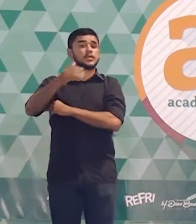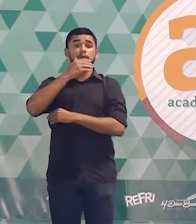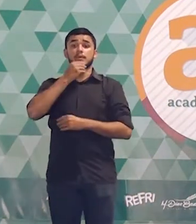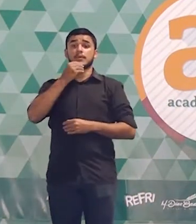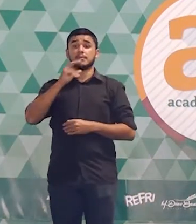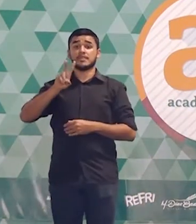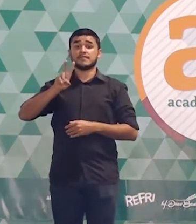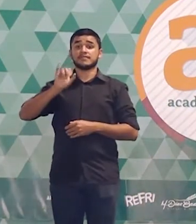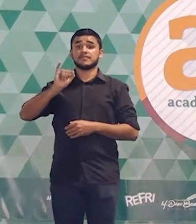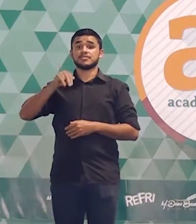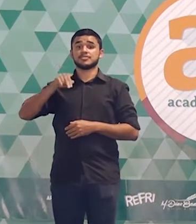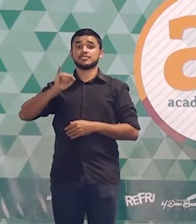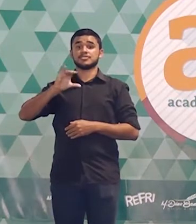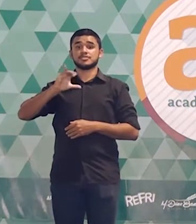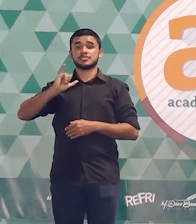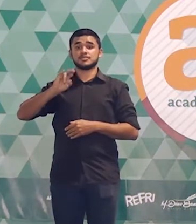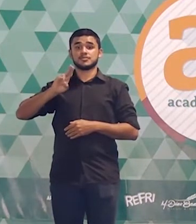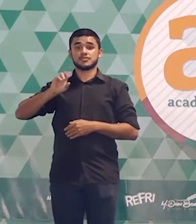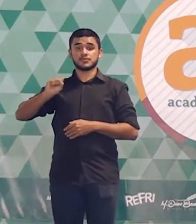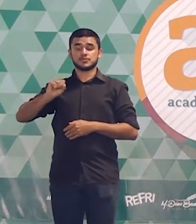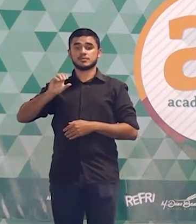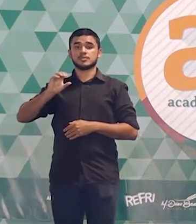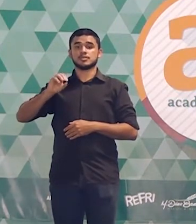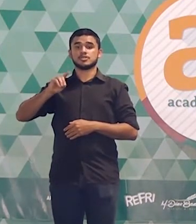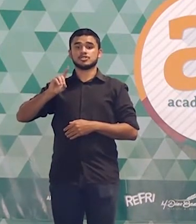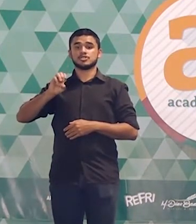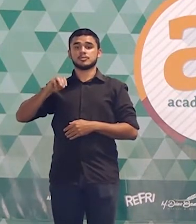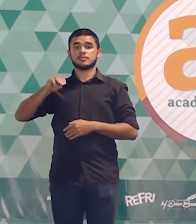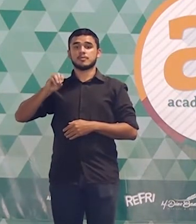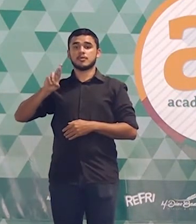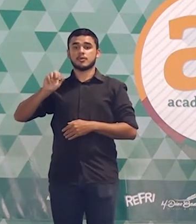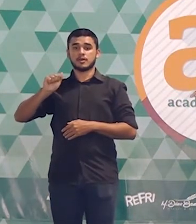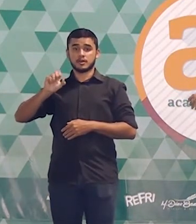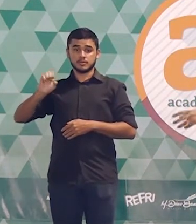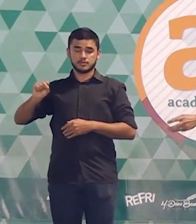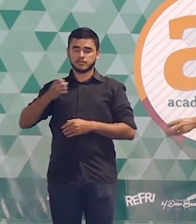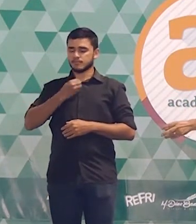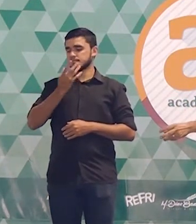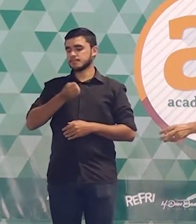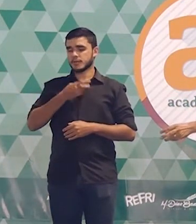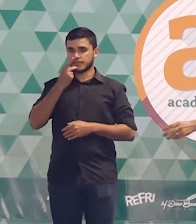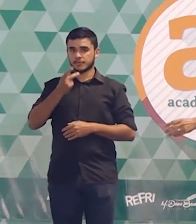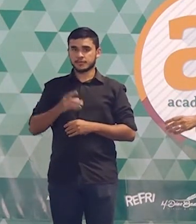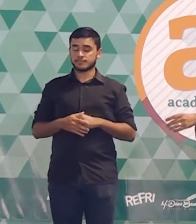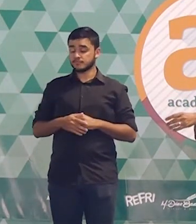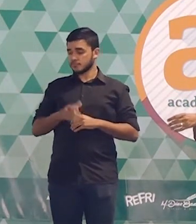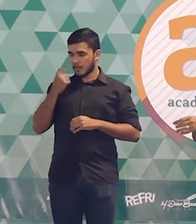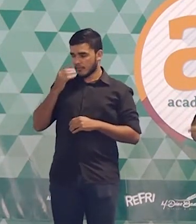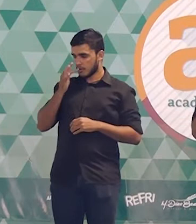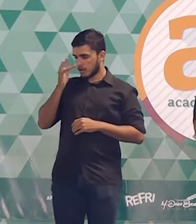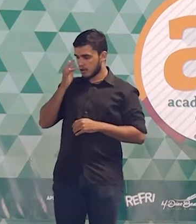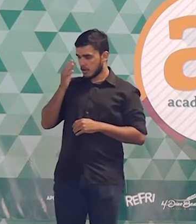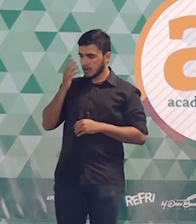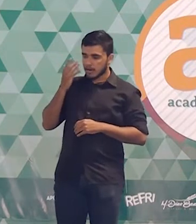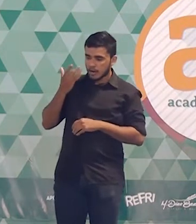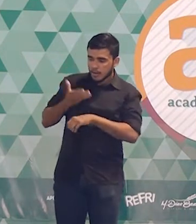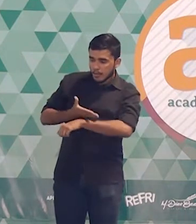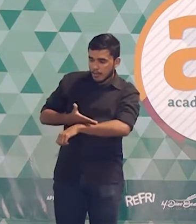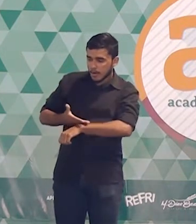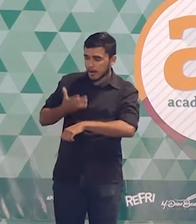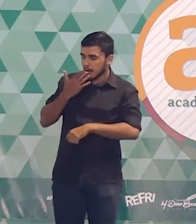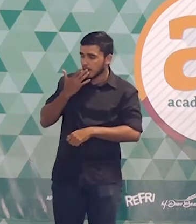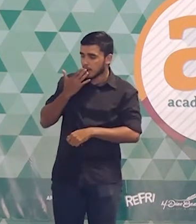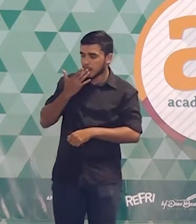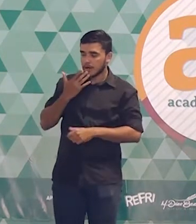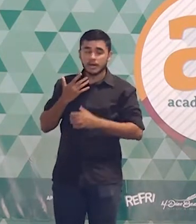assim, ao ver uma rosa branca, o poeta disse que linda, cantarei sua